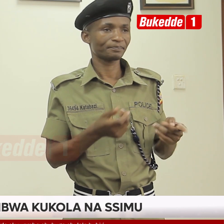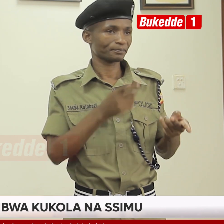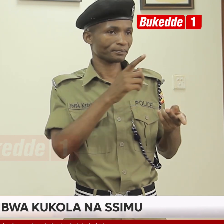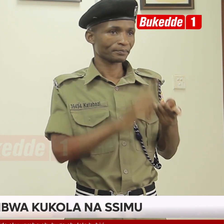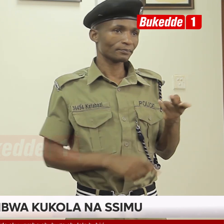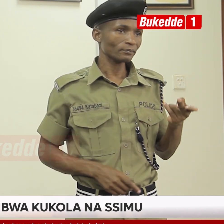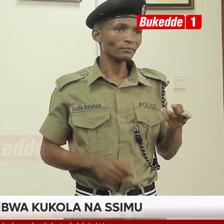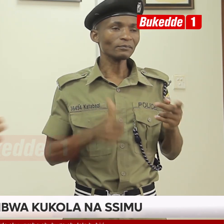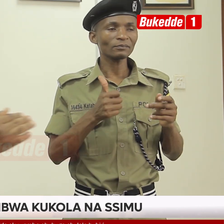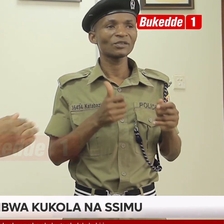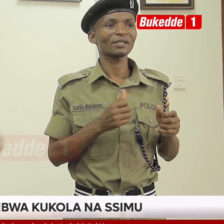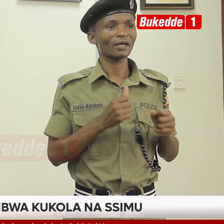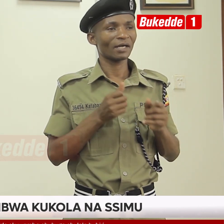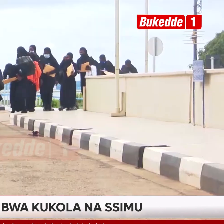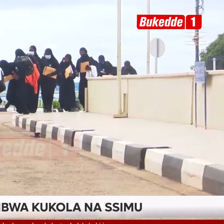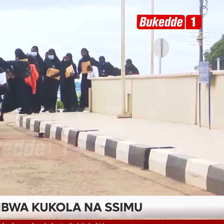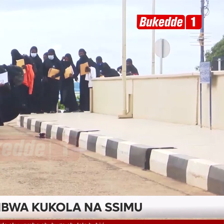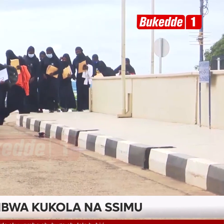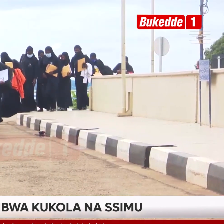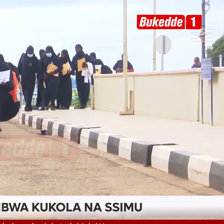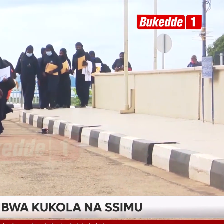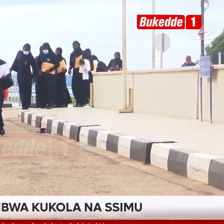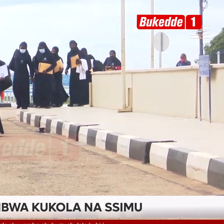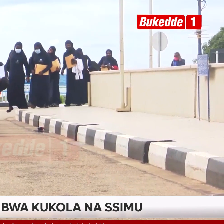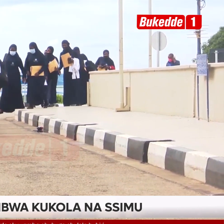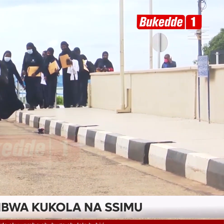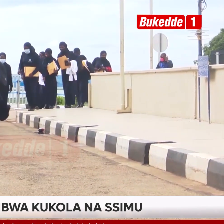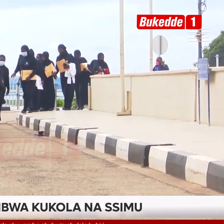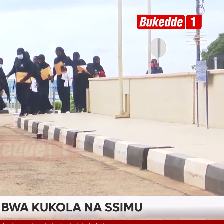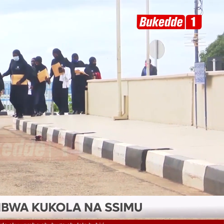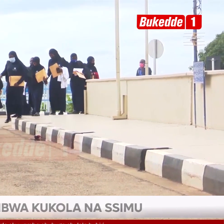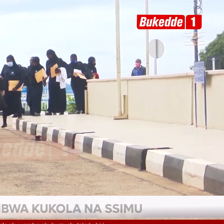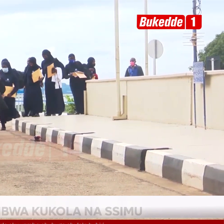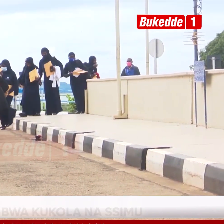handling abantu bangi. Suleiman Mutebi yakusakidde gure ino.